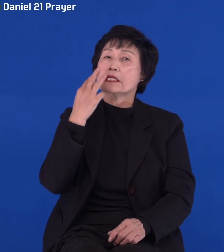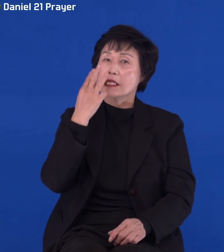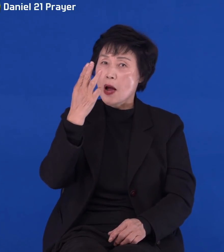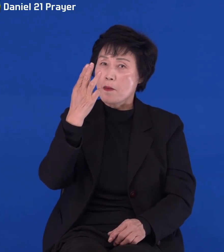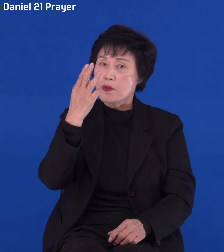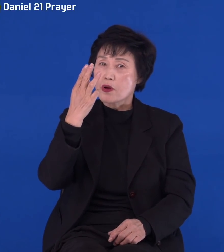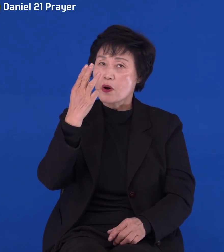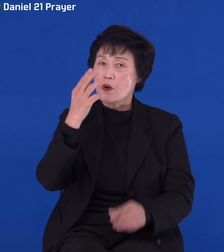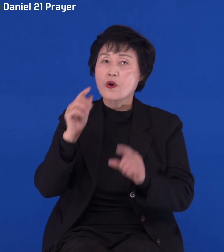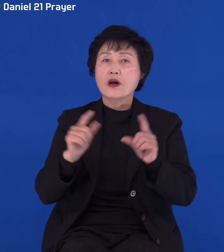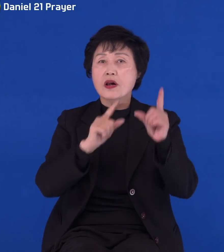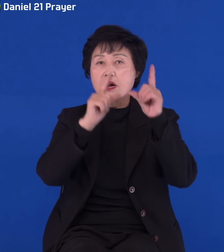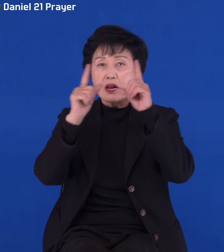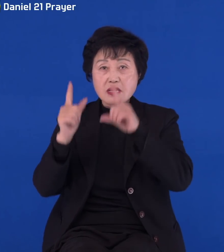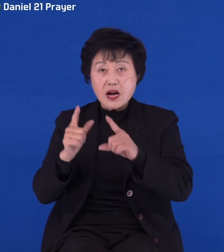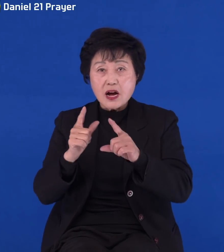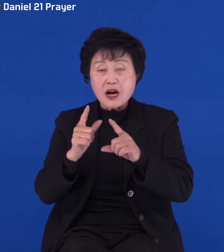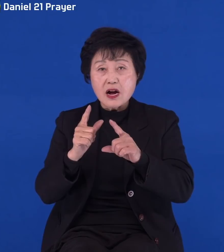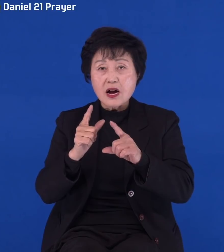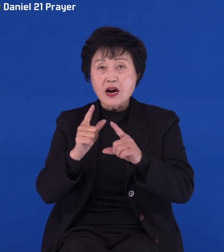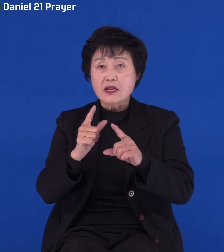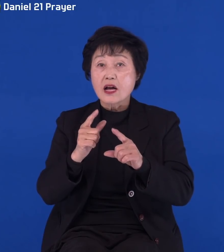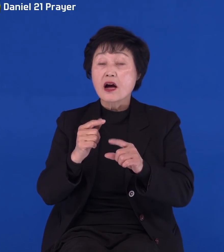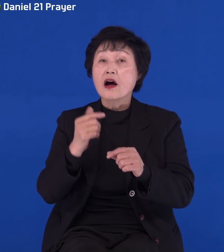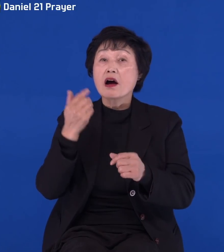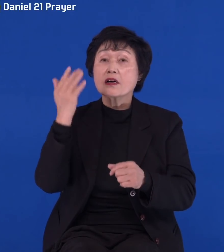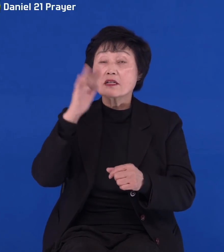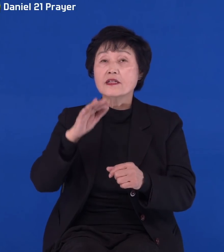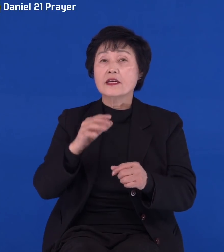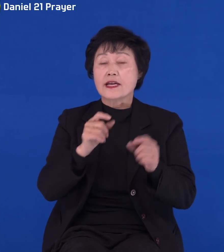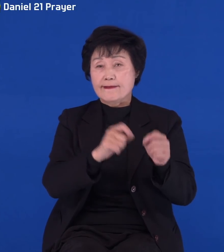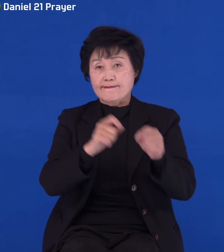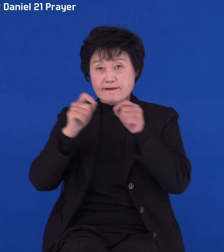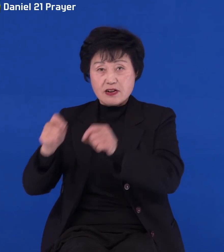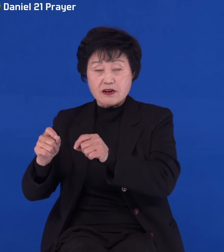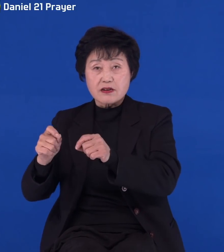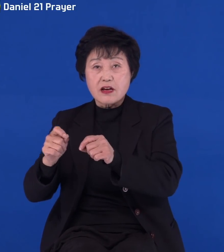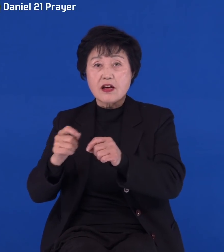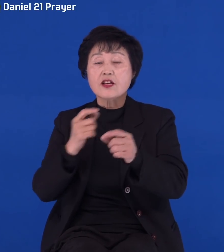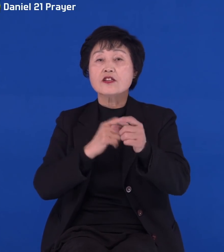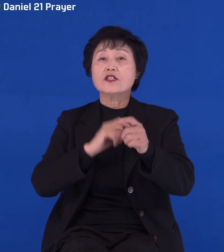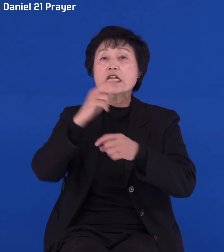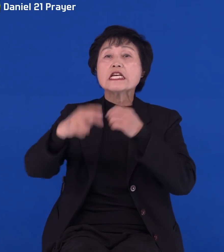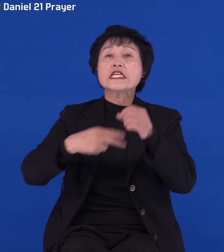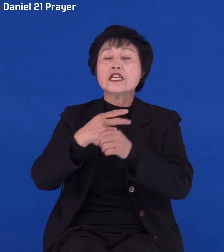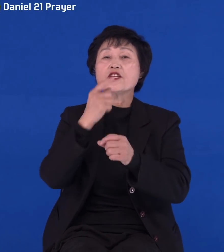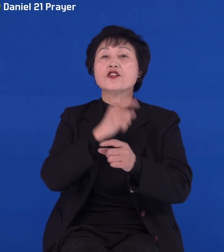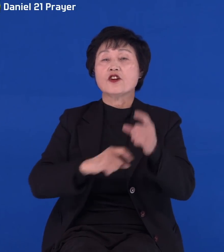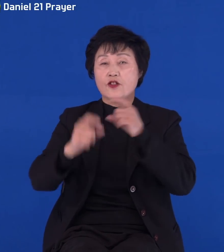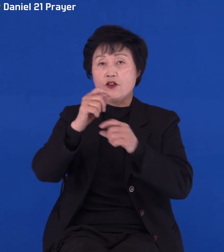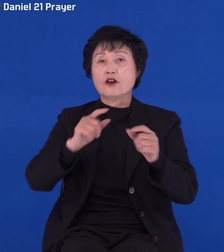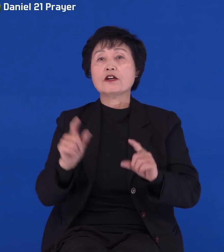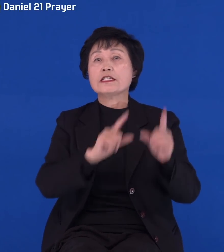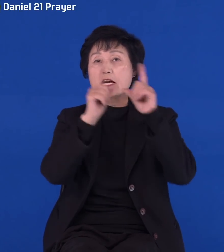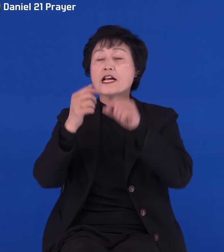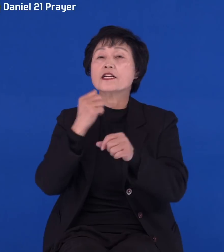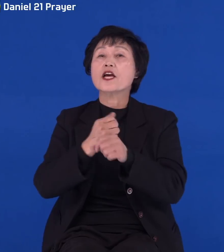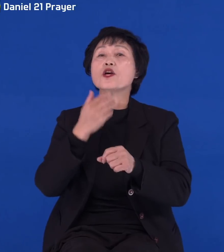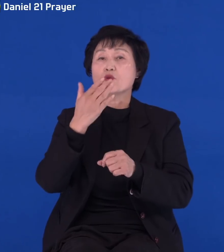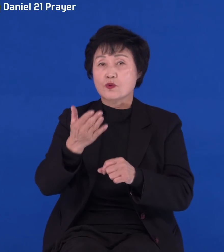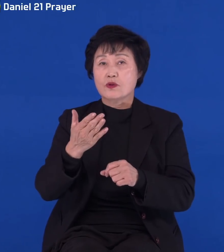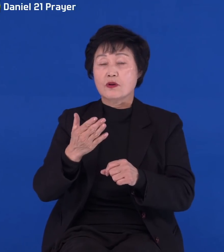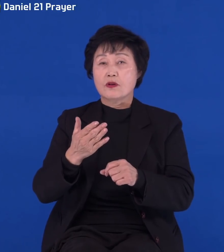못했는데 내가 그 생명을 연장해서 2년간 살게 했으며 너희 집은 주야로 가정예배를 드렸을 때 너희 아버지 입술이 열리지 않았느냐, 나를 찬양하지